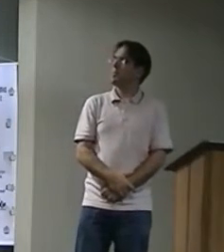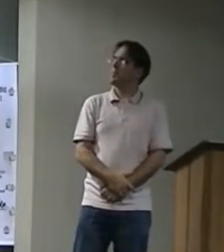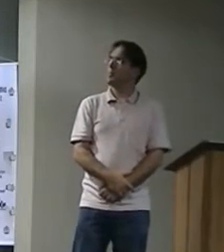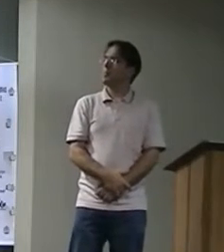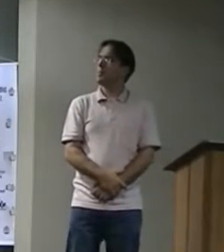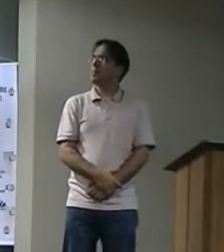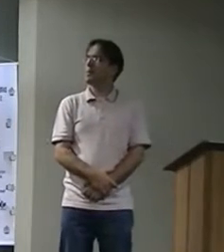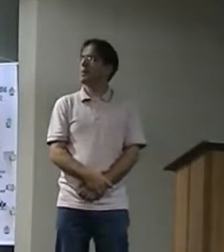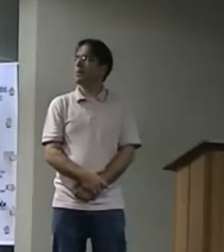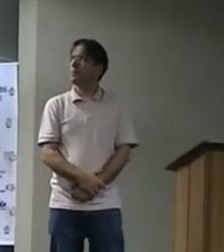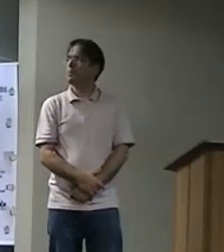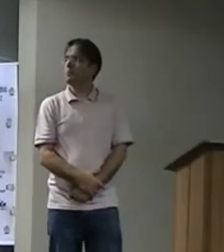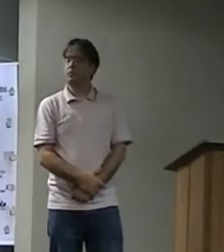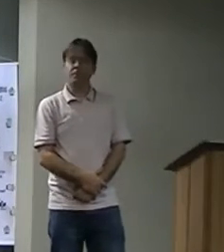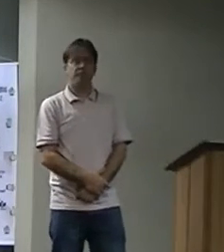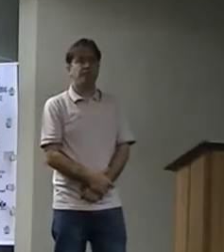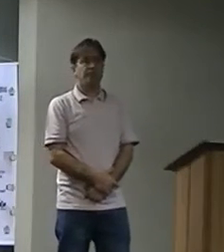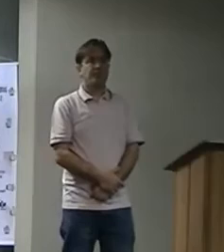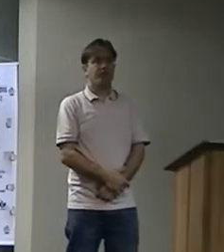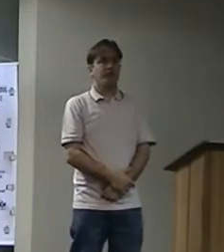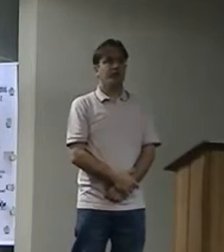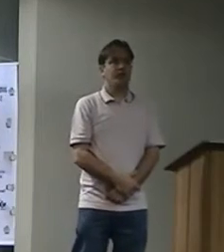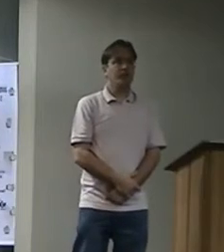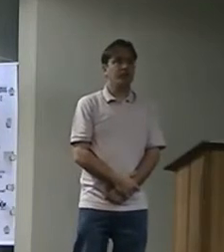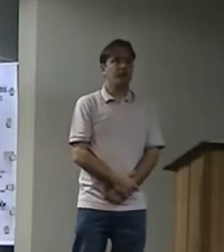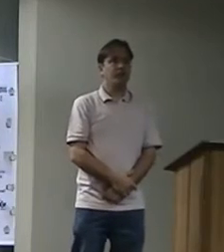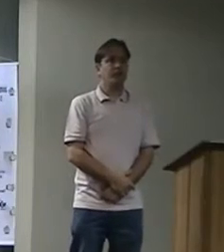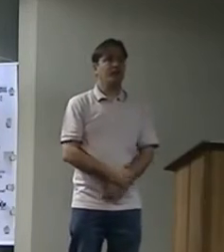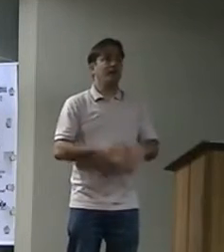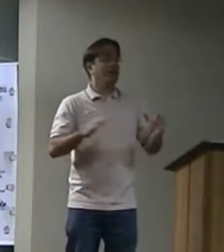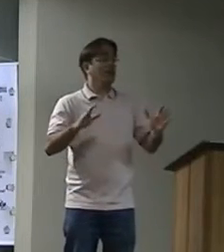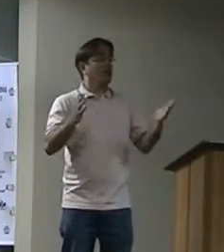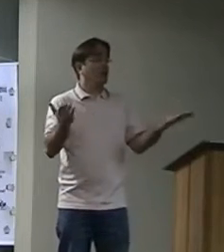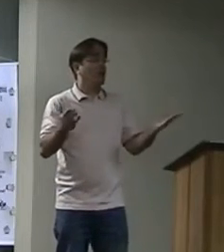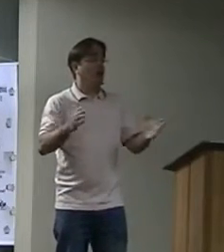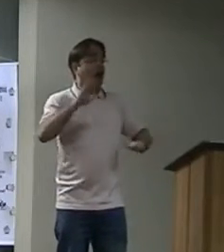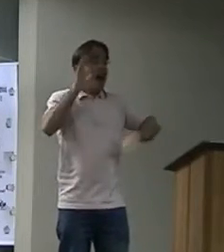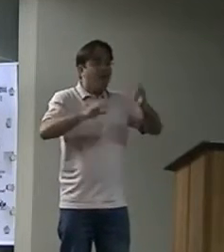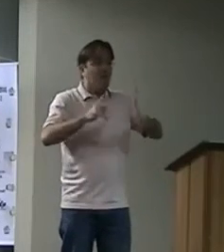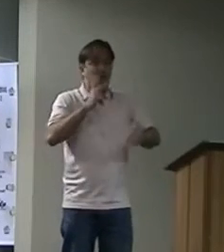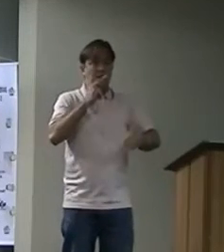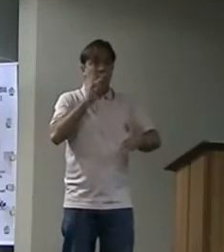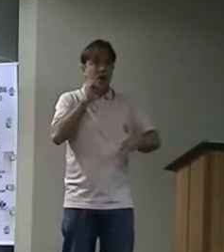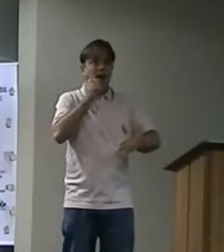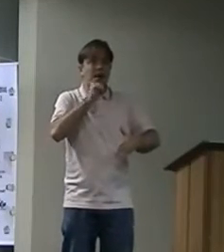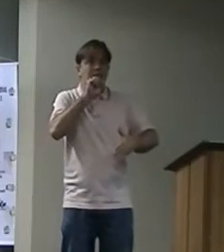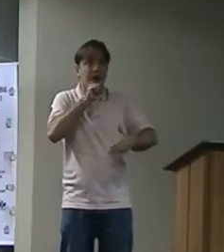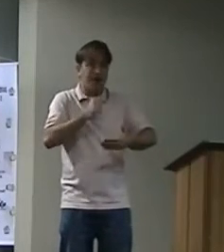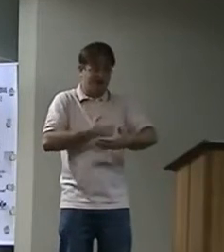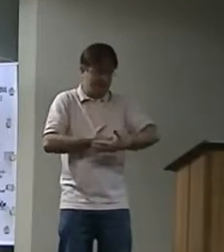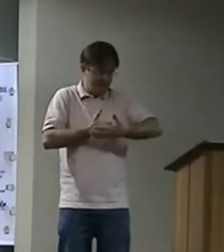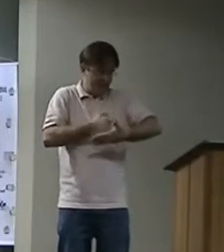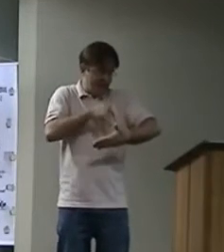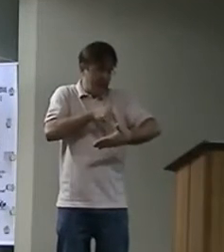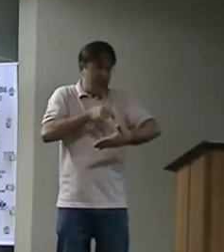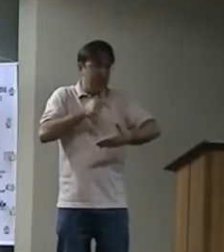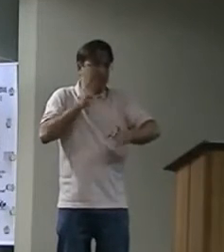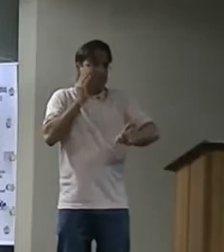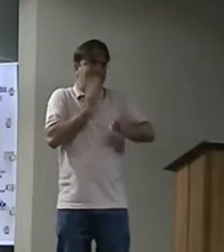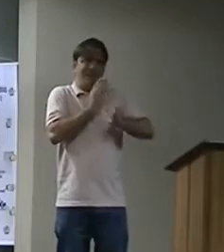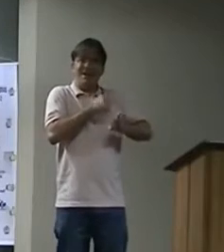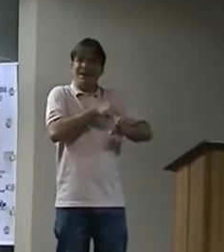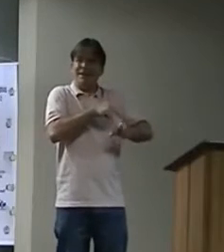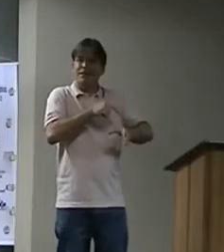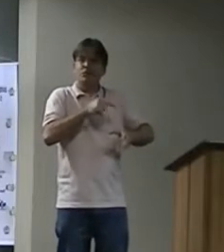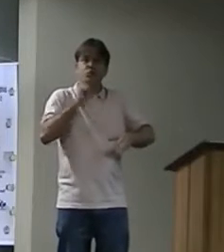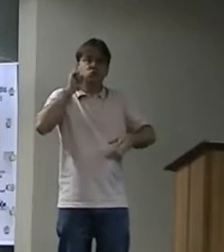eles enfrentam logo depois que recebem o diagnóstico, é de muito medo, né? Isso